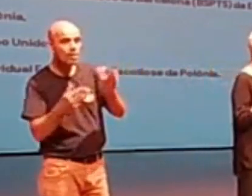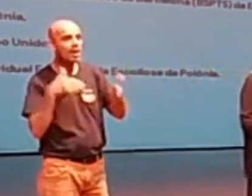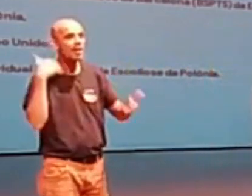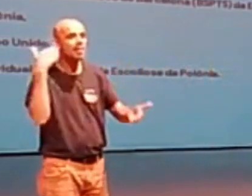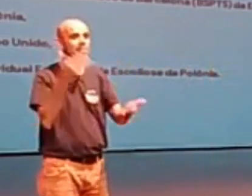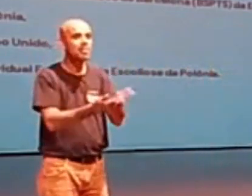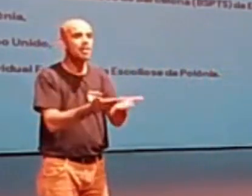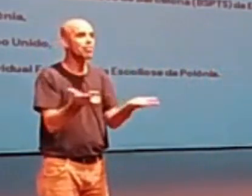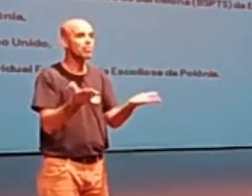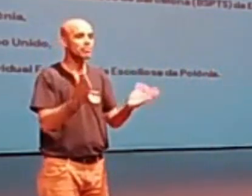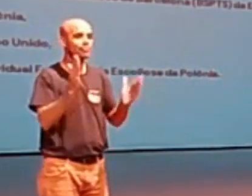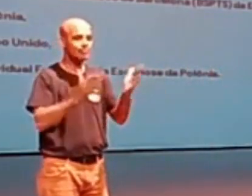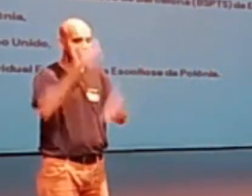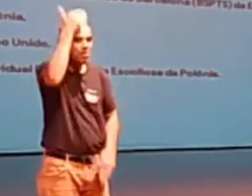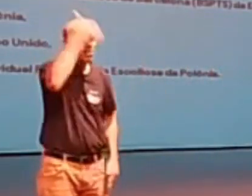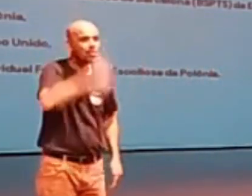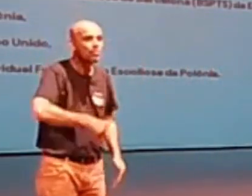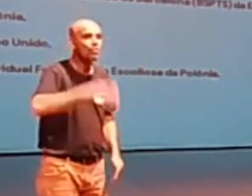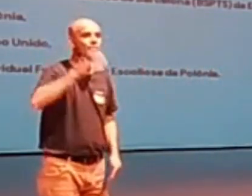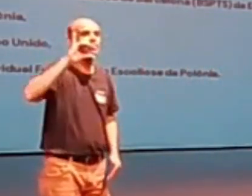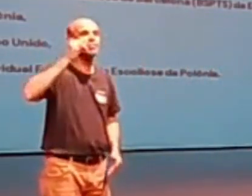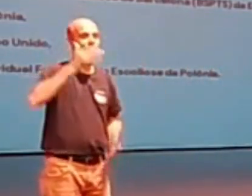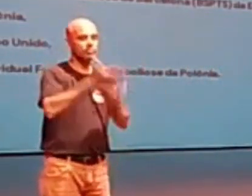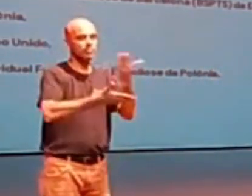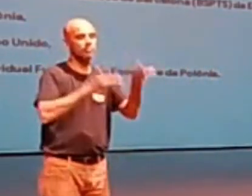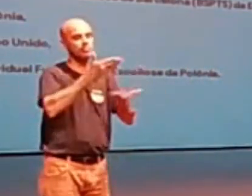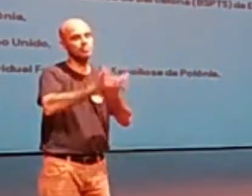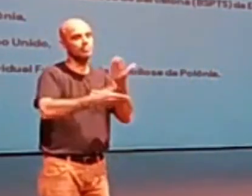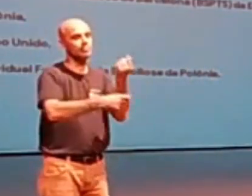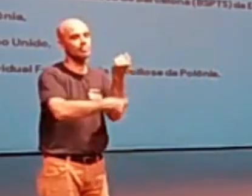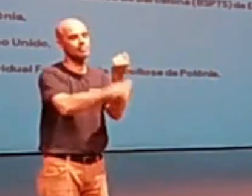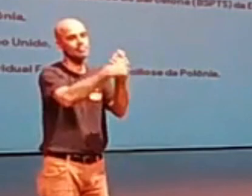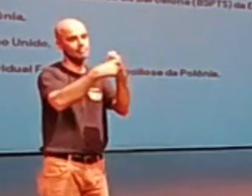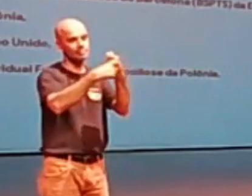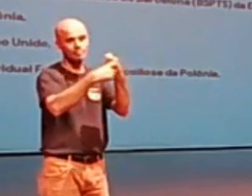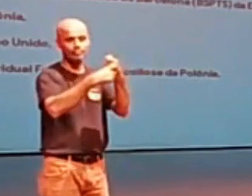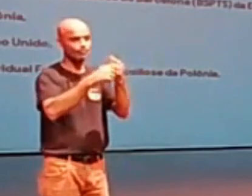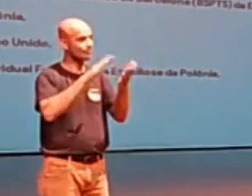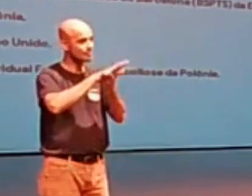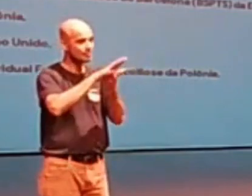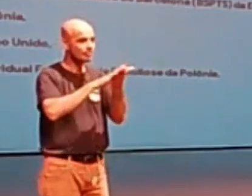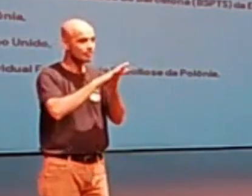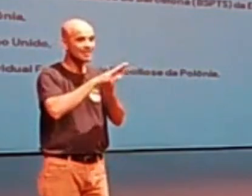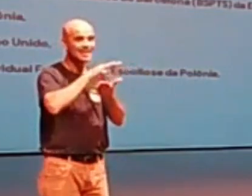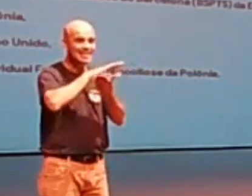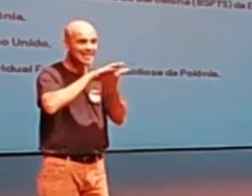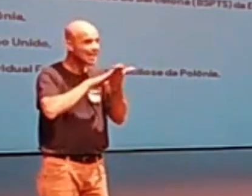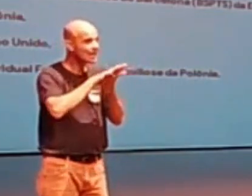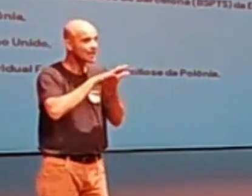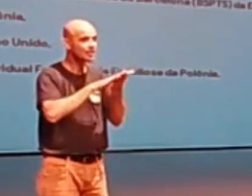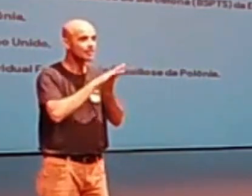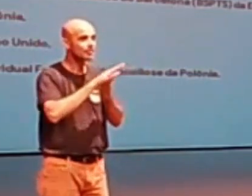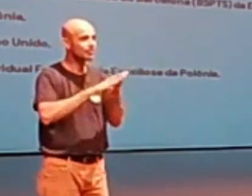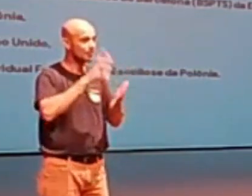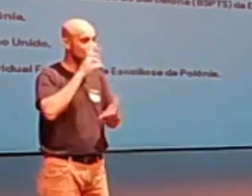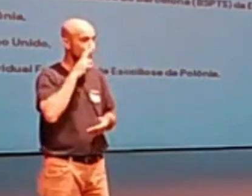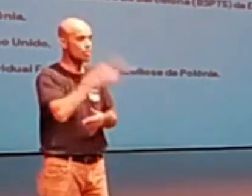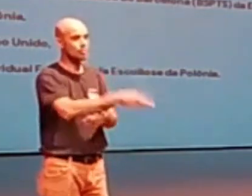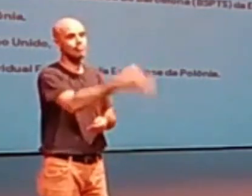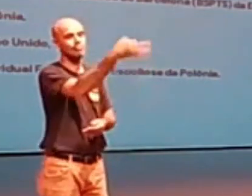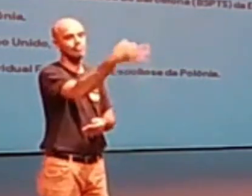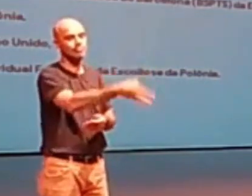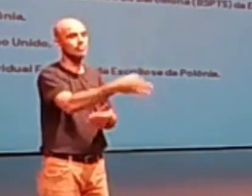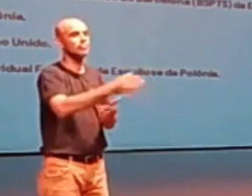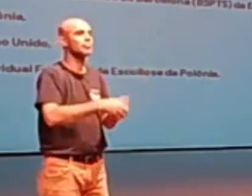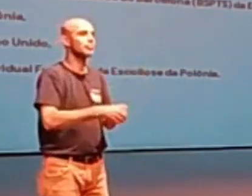momento, tem alguma comprovação científica no tratamento da escoliose, ok? Nada. Ainda